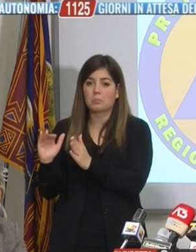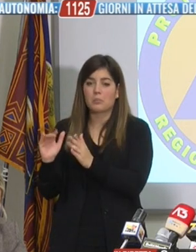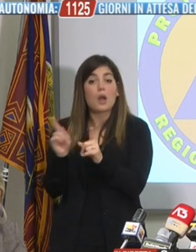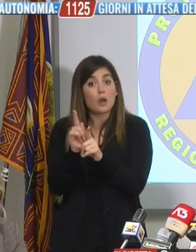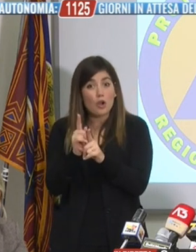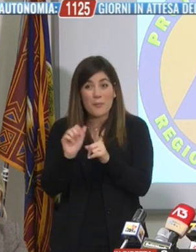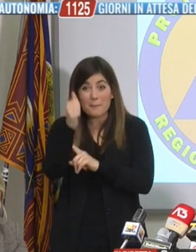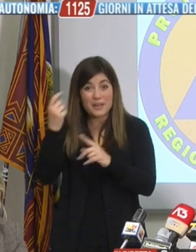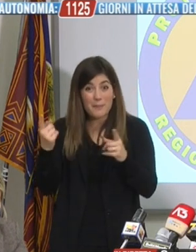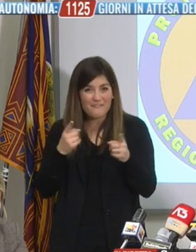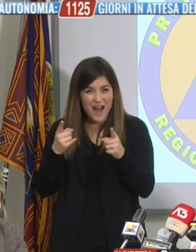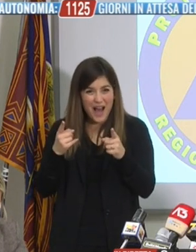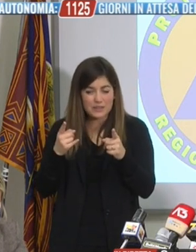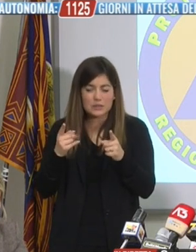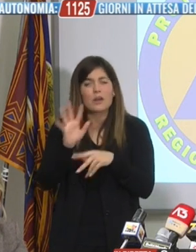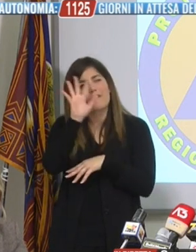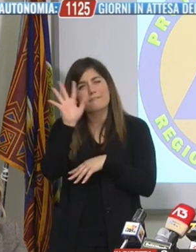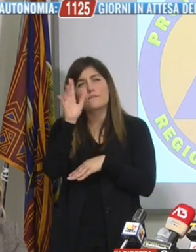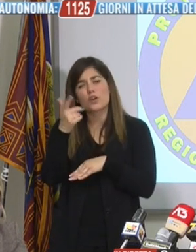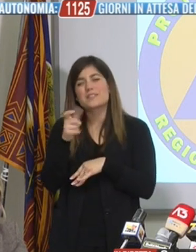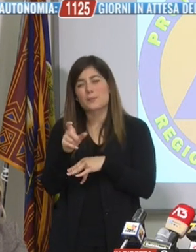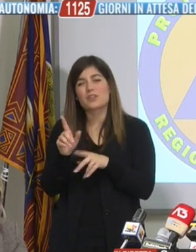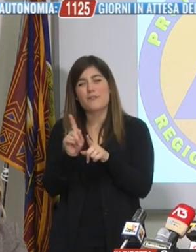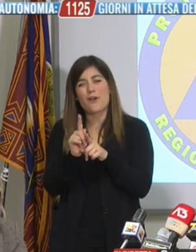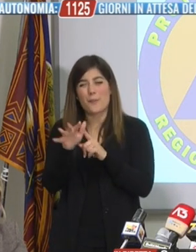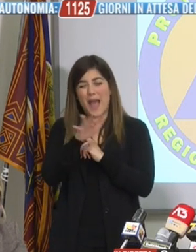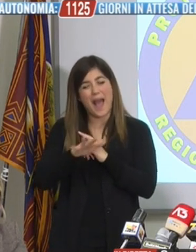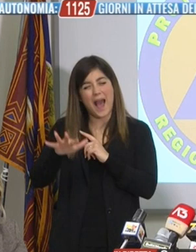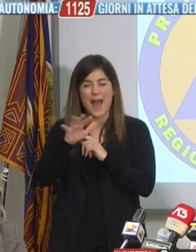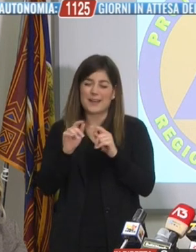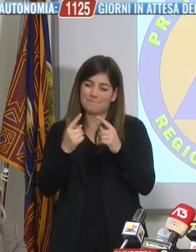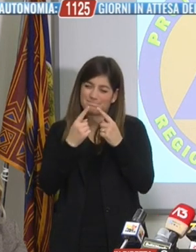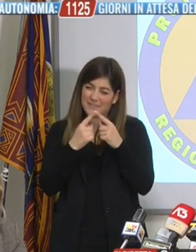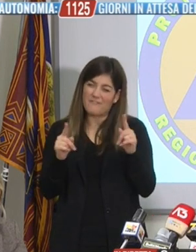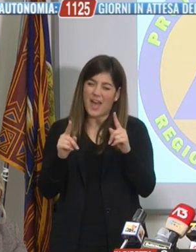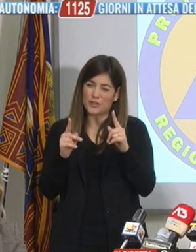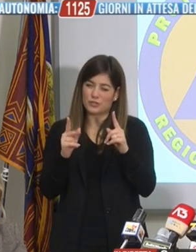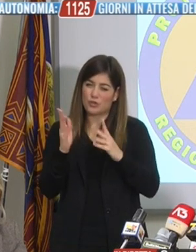perché meno metropolitana come area rispetto ad altre aree del Veneto, però